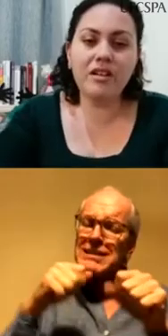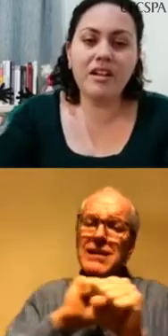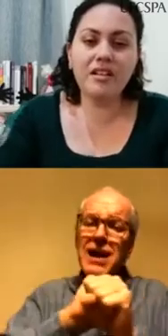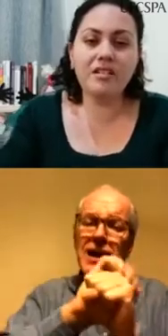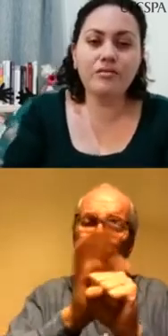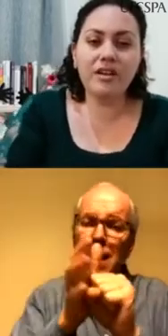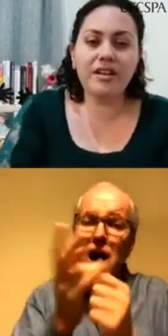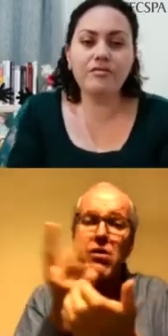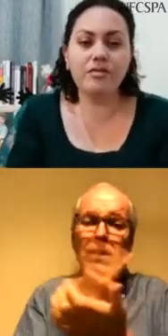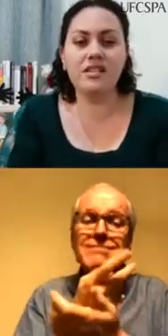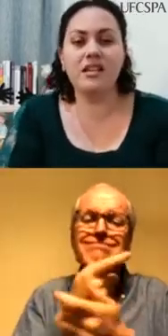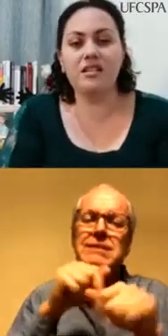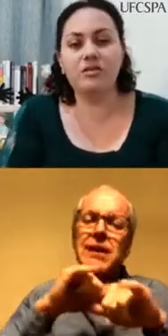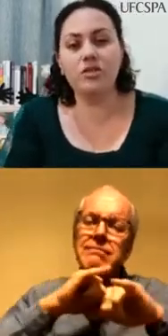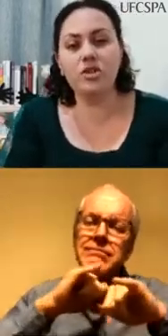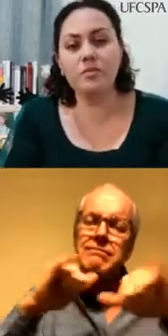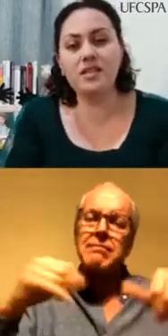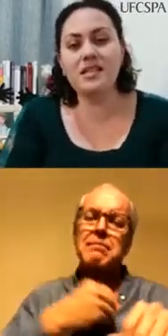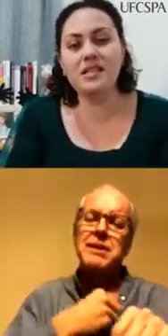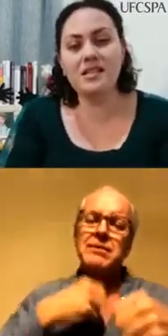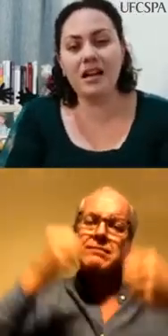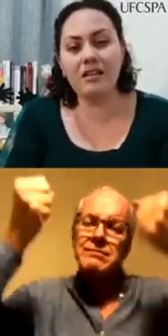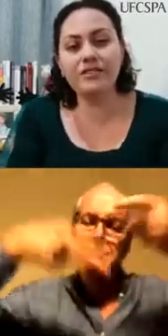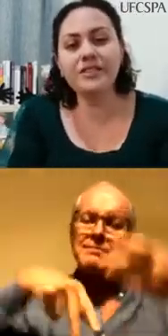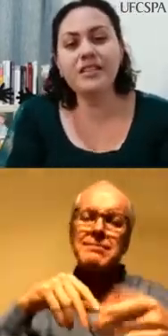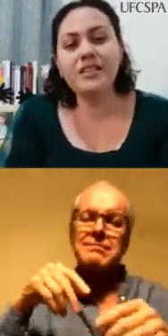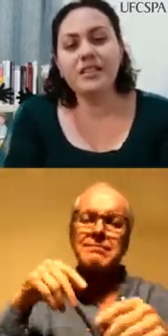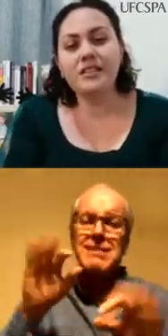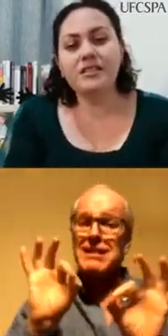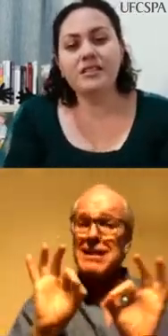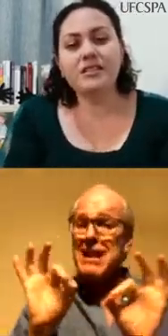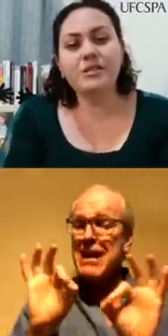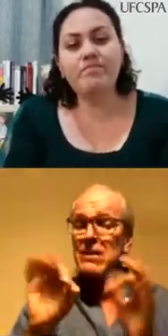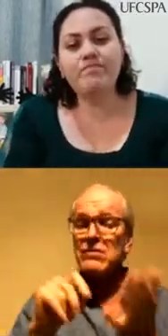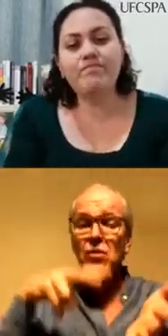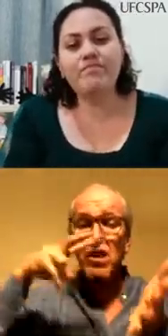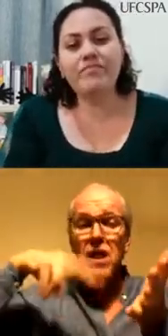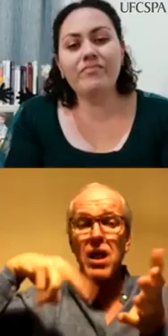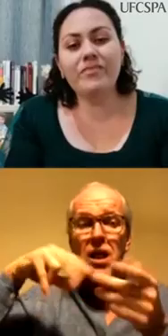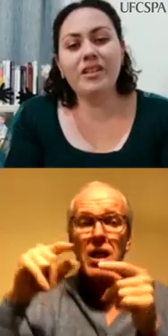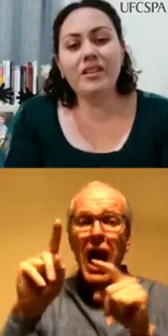também vai influenciar. Então, a gente precisava